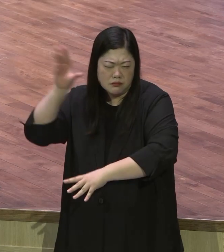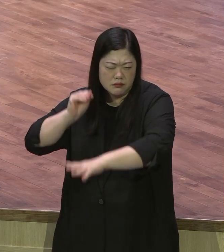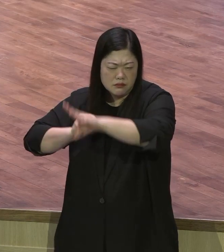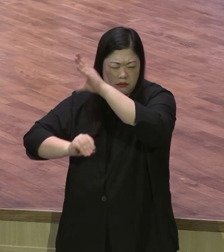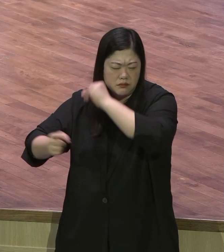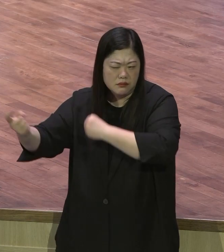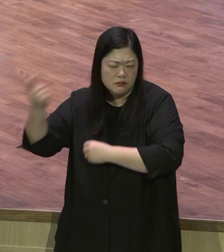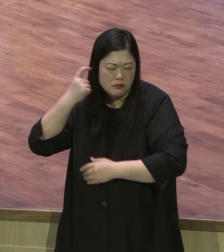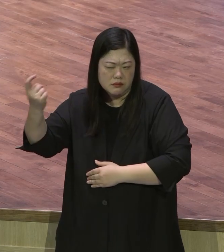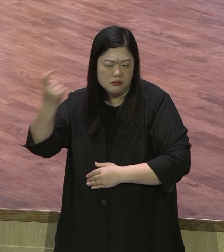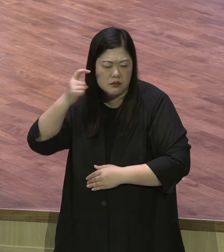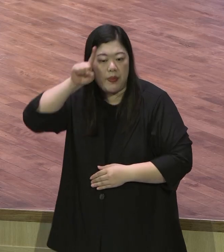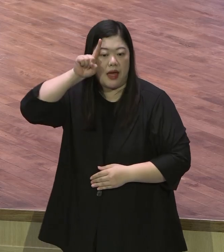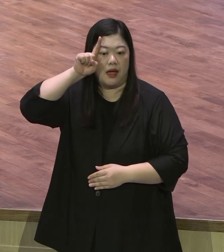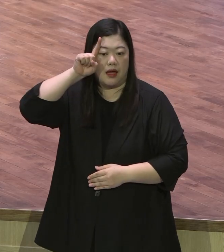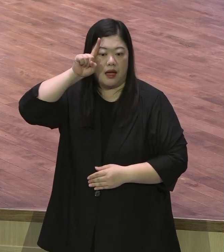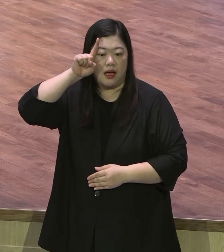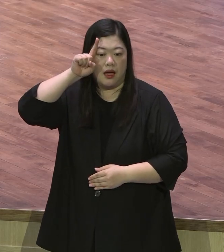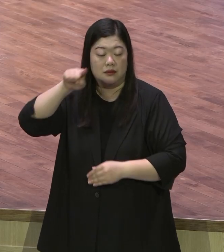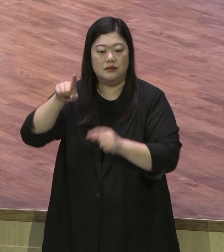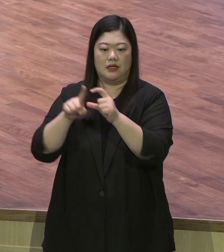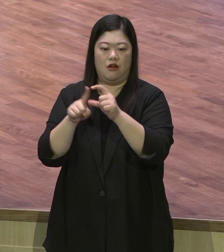로 듣는다. 이 하커니